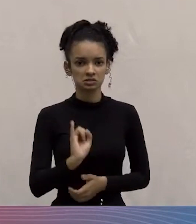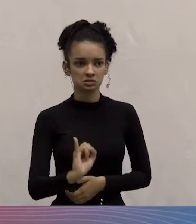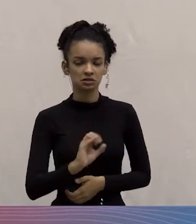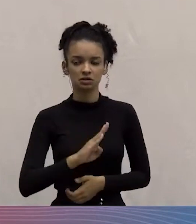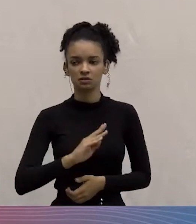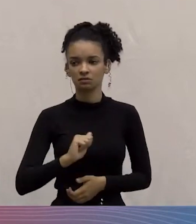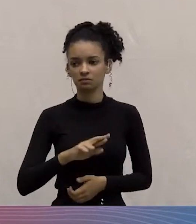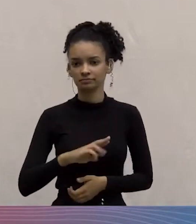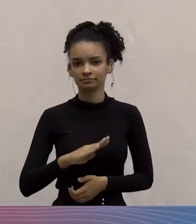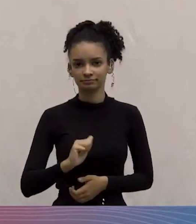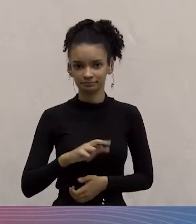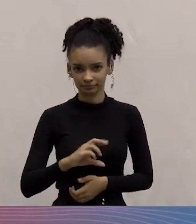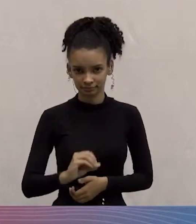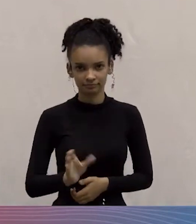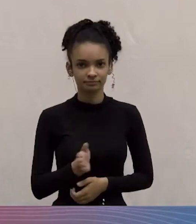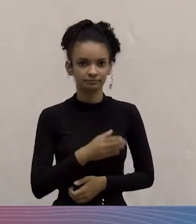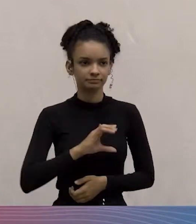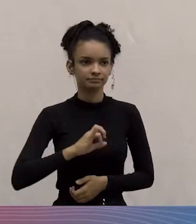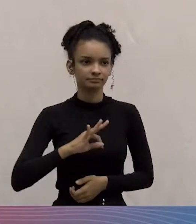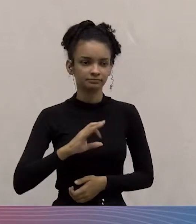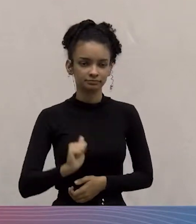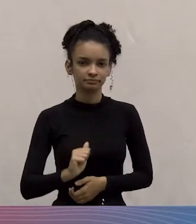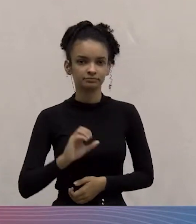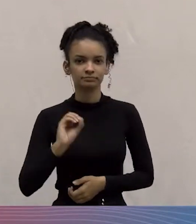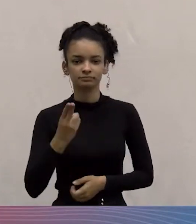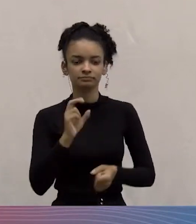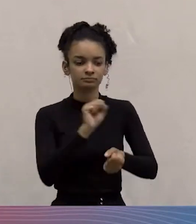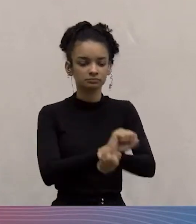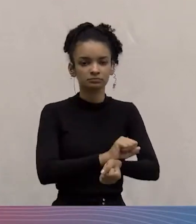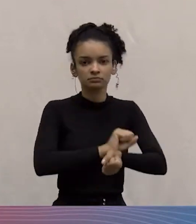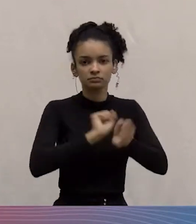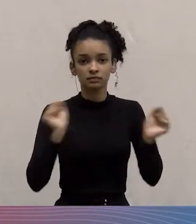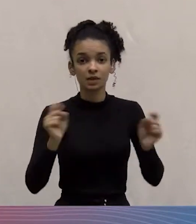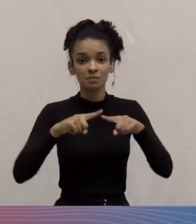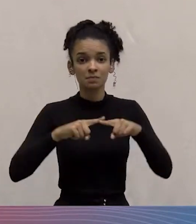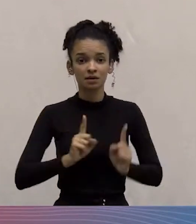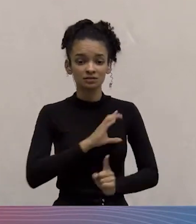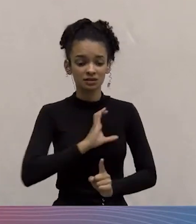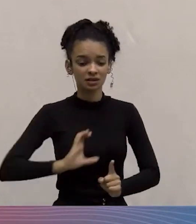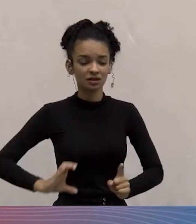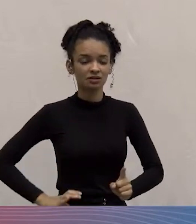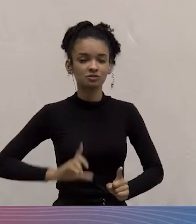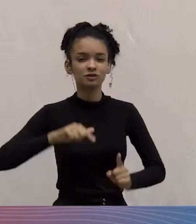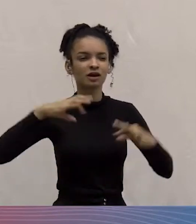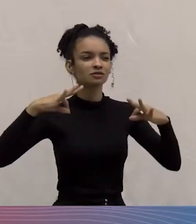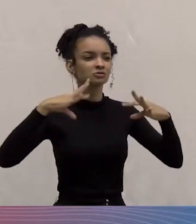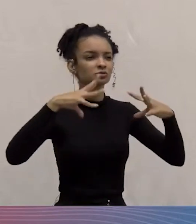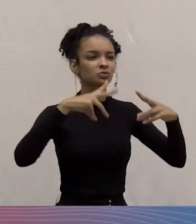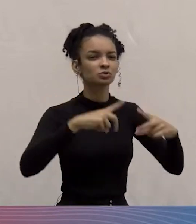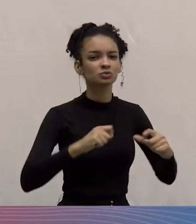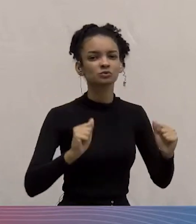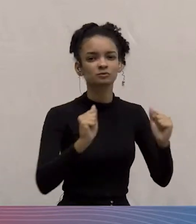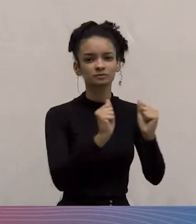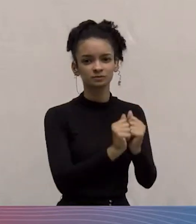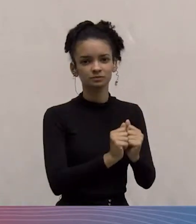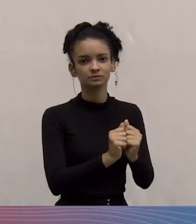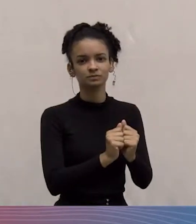cita, escravo, livre, porém Cristo é tudo em